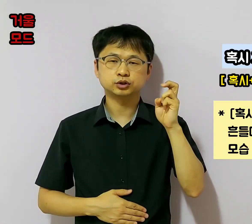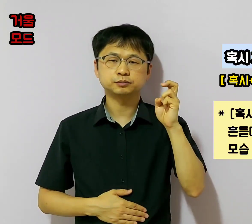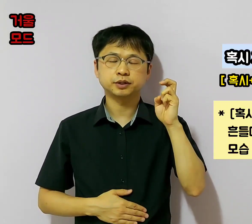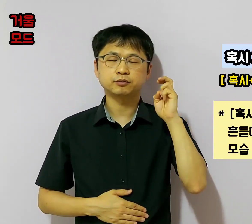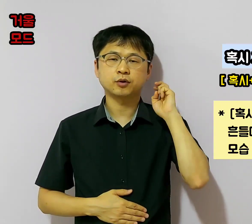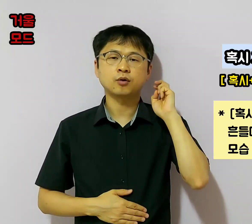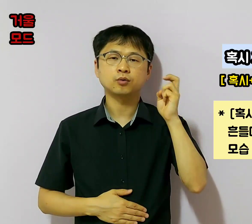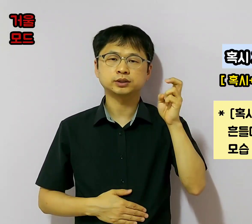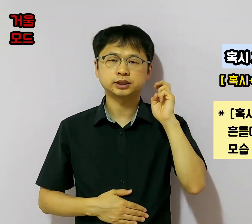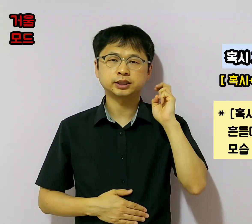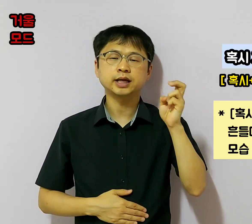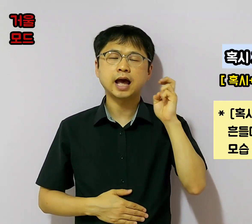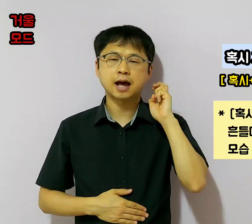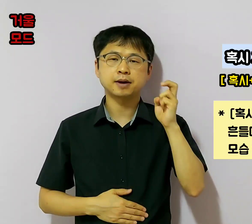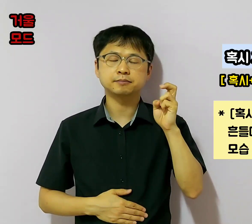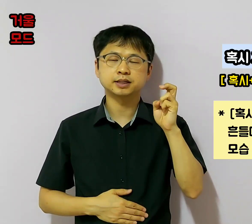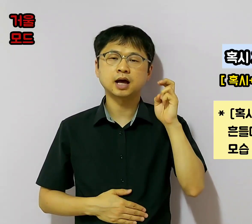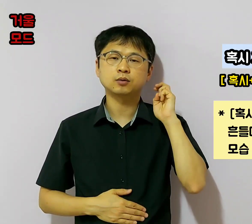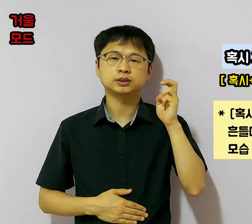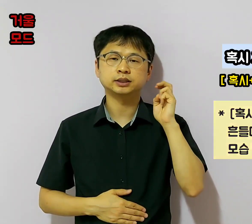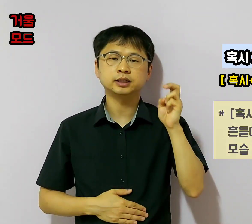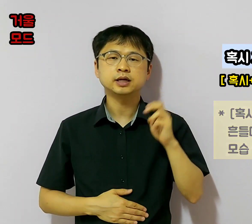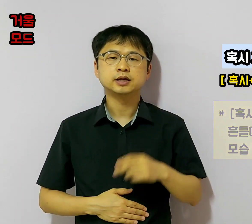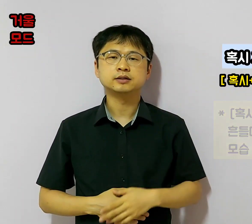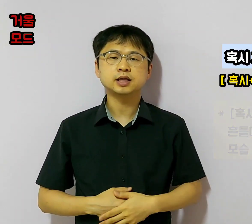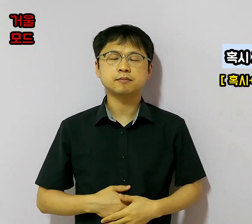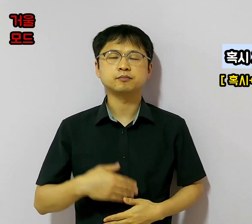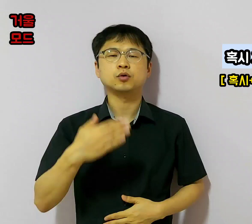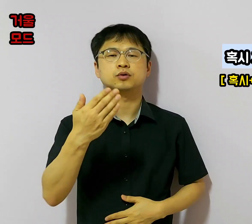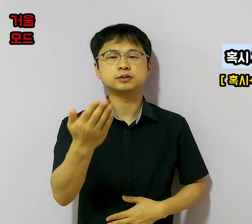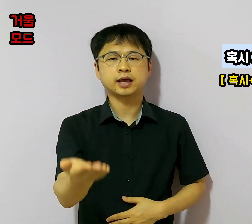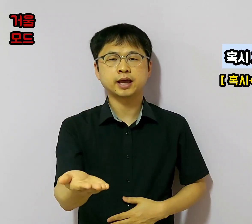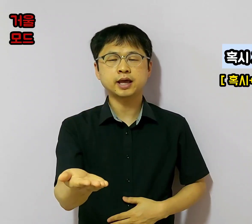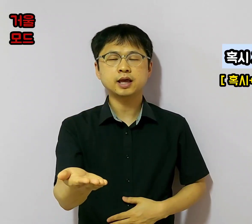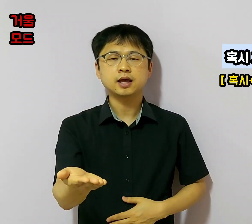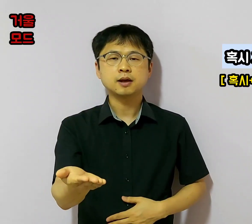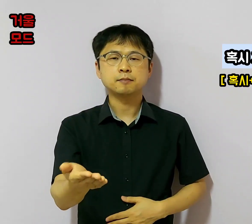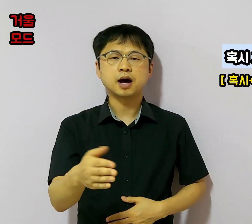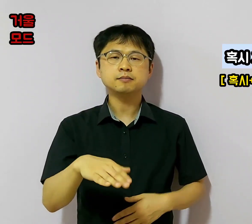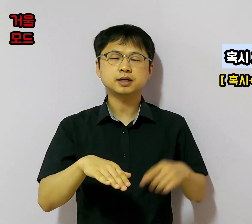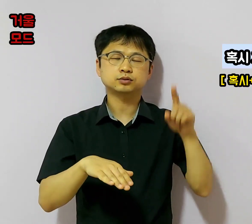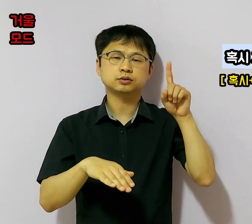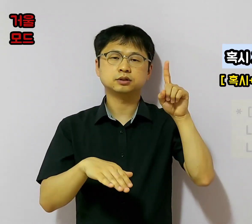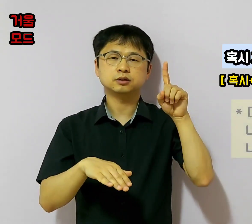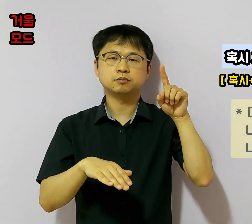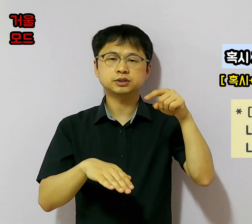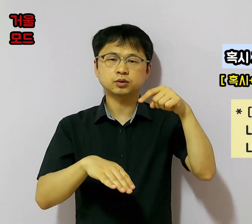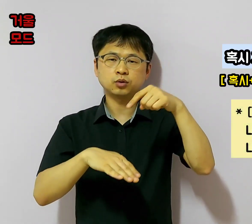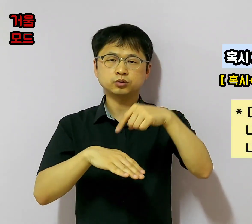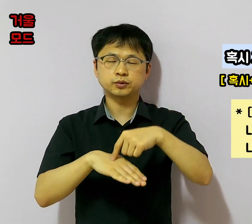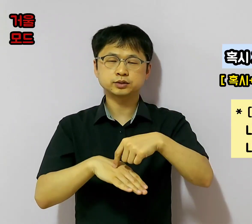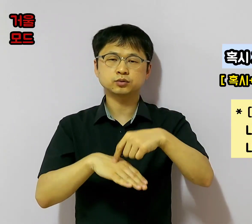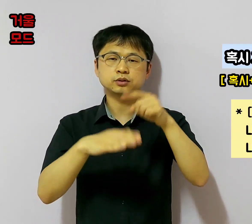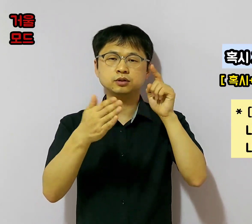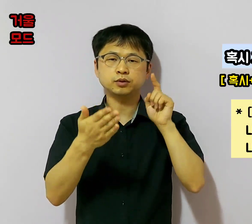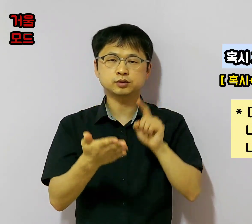주시면 되고요. 혹시 아마입니다. 혹시 그대 맘도 그대 마음이란 소는 검지로 왼손등,